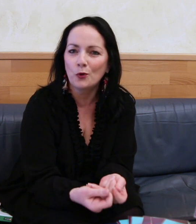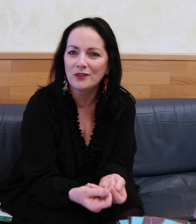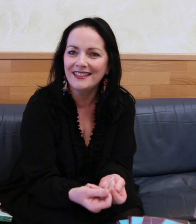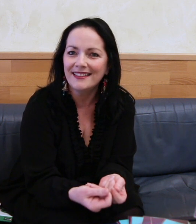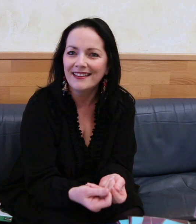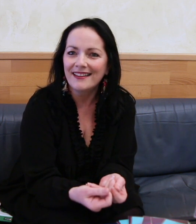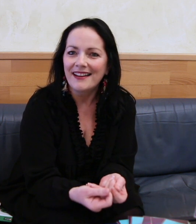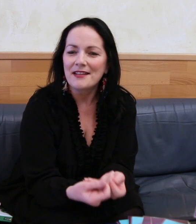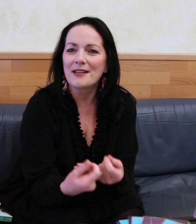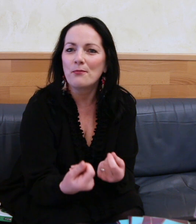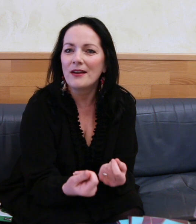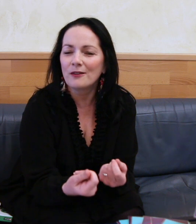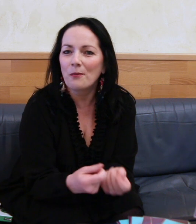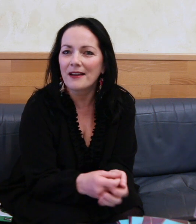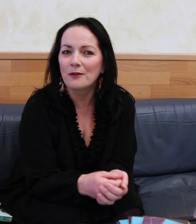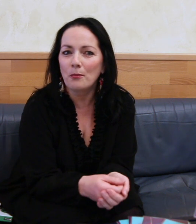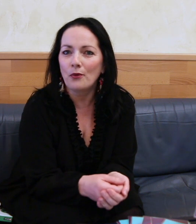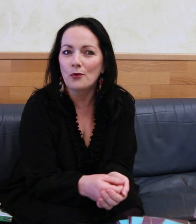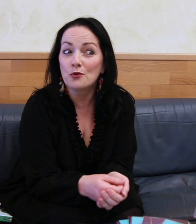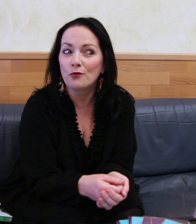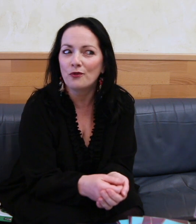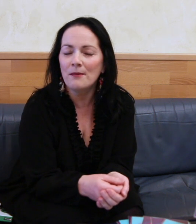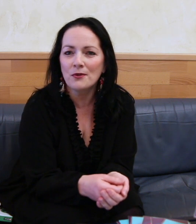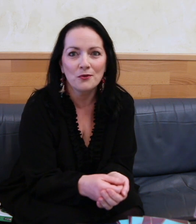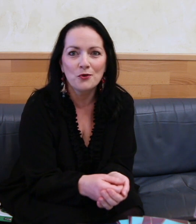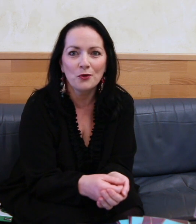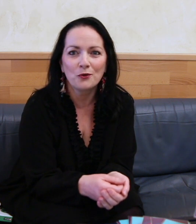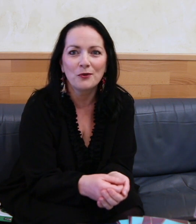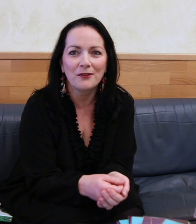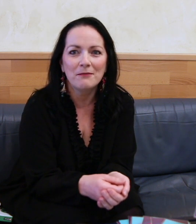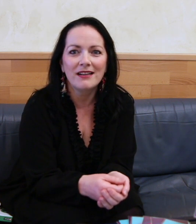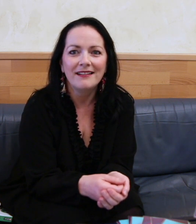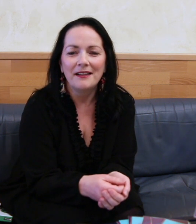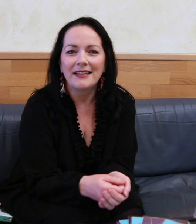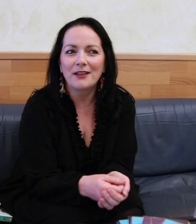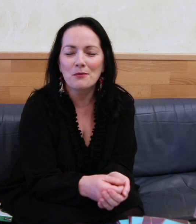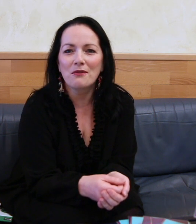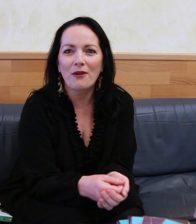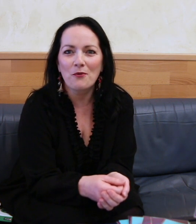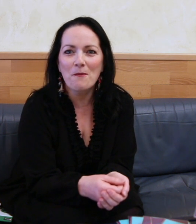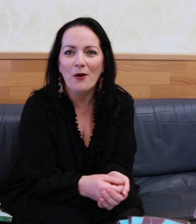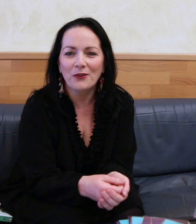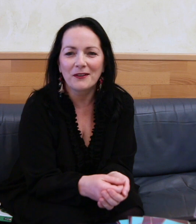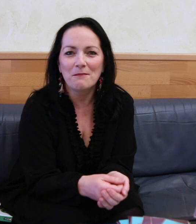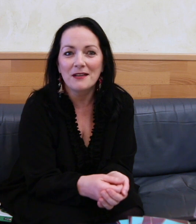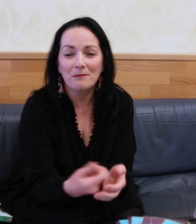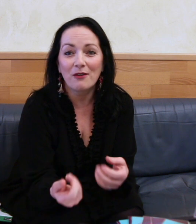manque l'outil. Ça peut être par exemple, je veux vraiment ce jeu que tu as dans les mains et comment je vais faire pour le prendre? Eh bien, parfois